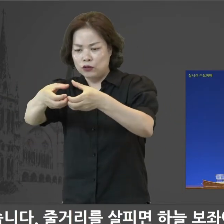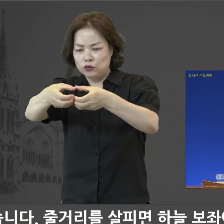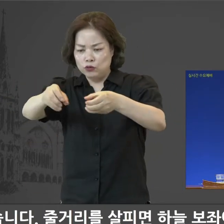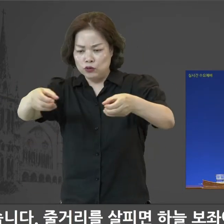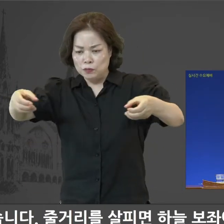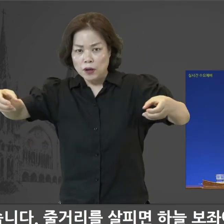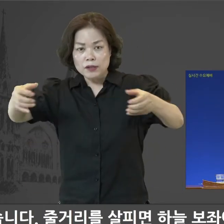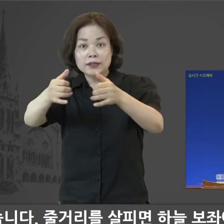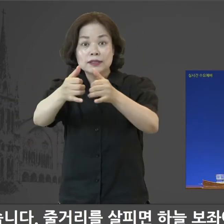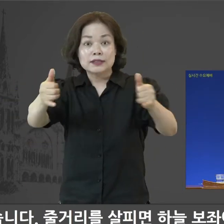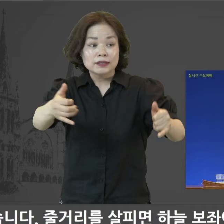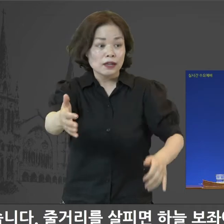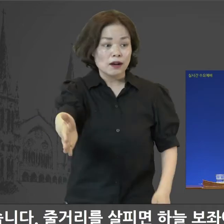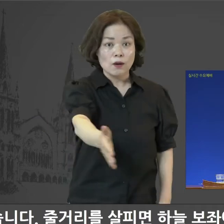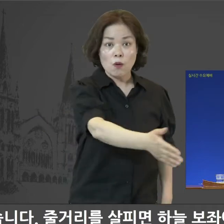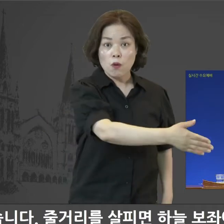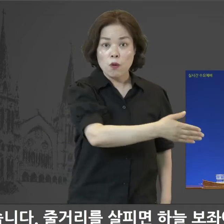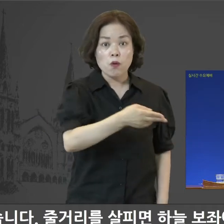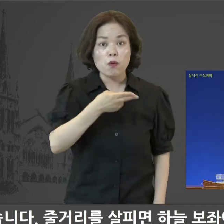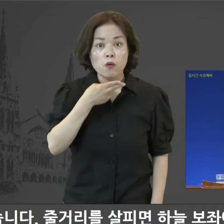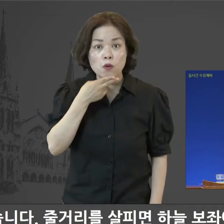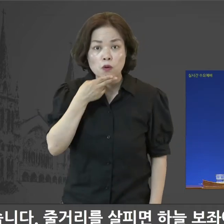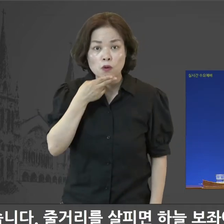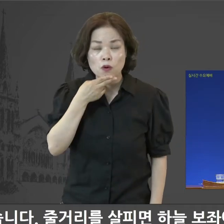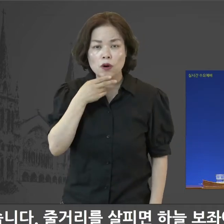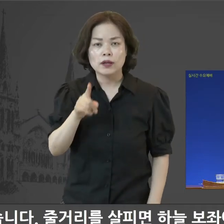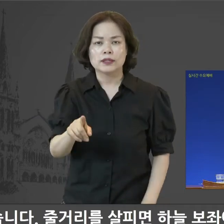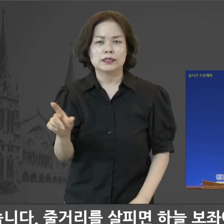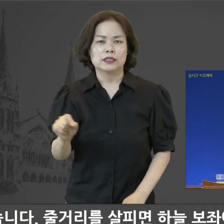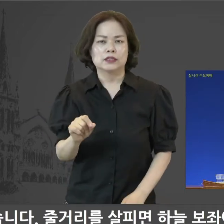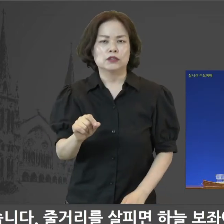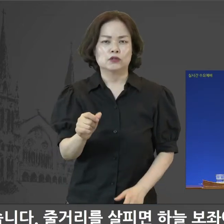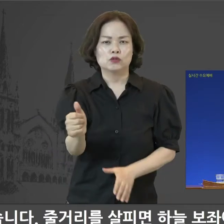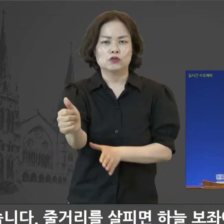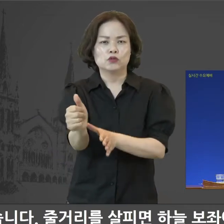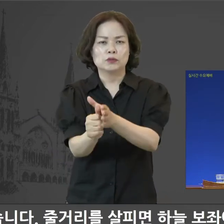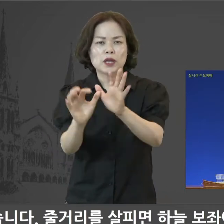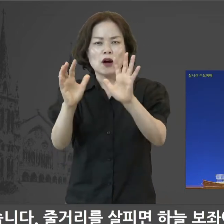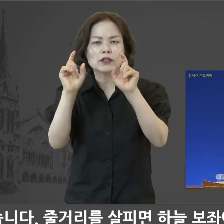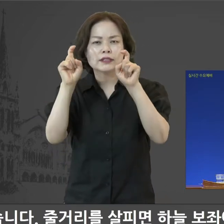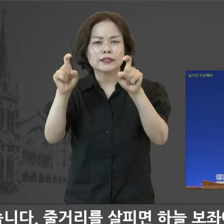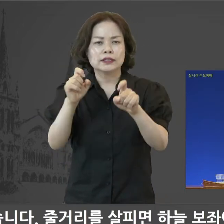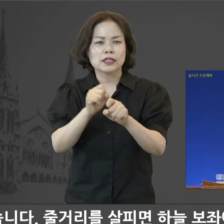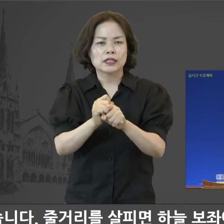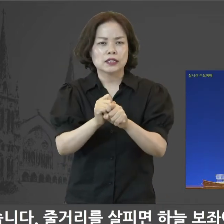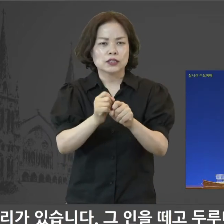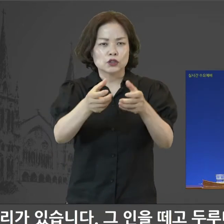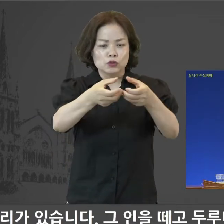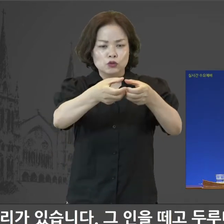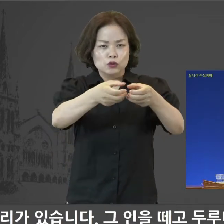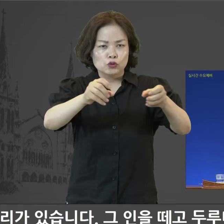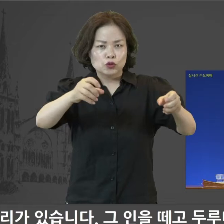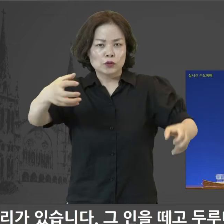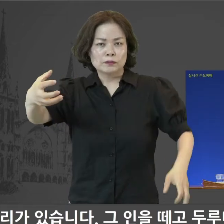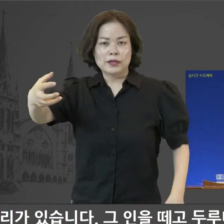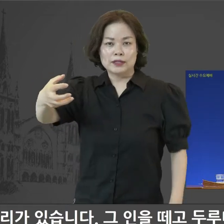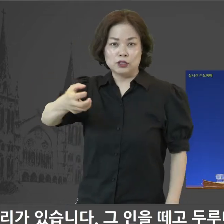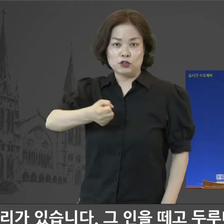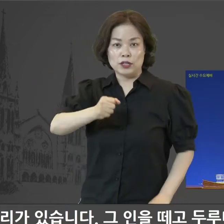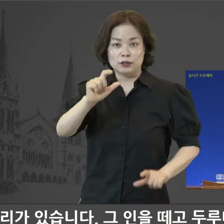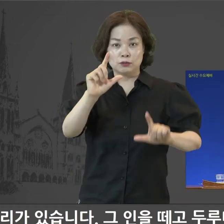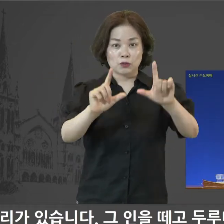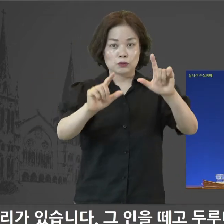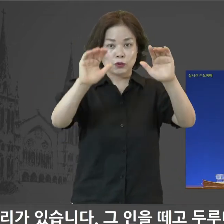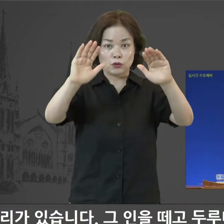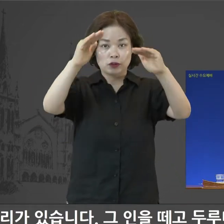자가 없었는데, 일찍 죽임당한 어린 양이 그 두루마리를 취하시는 모습이